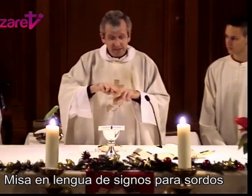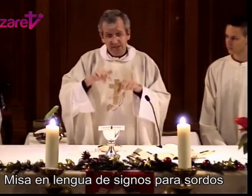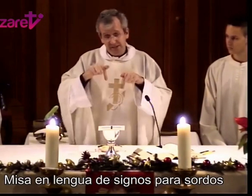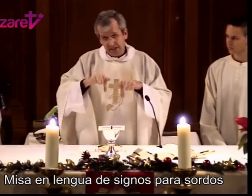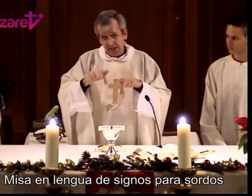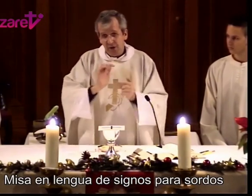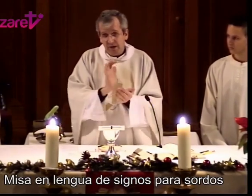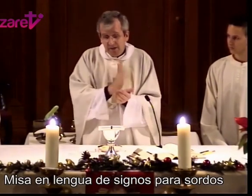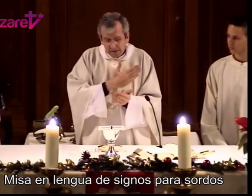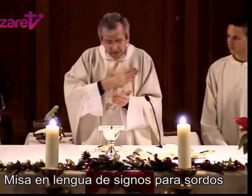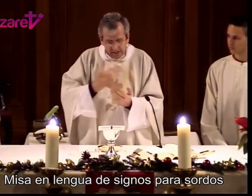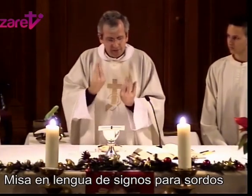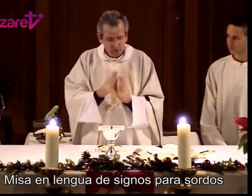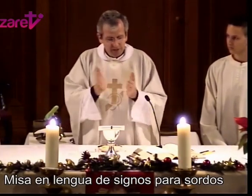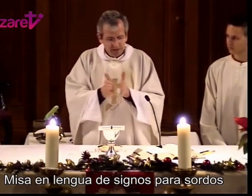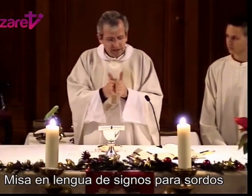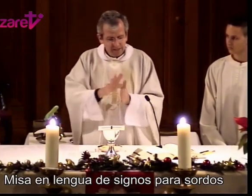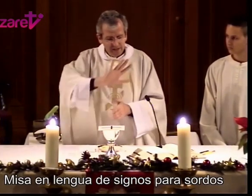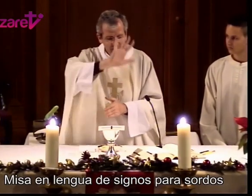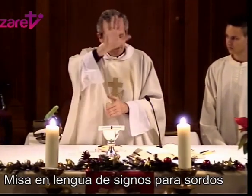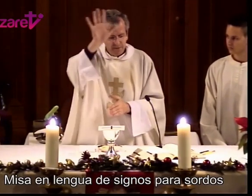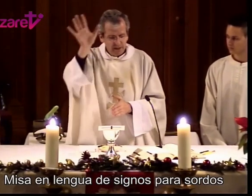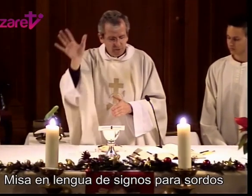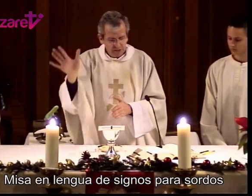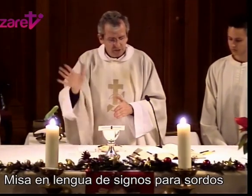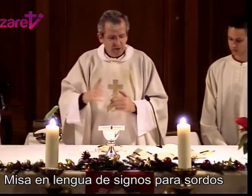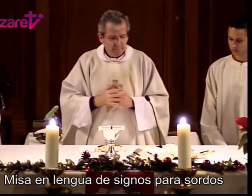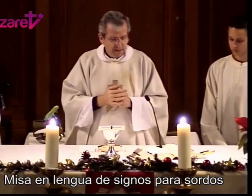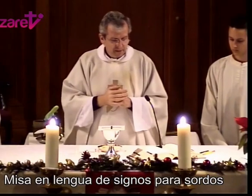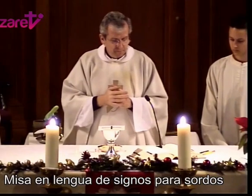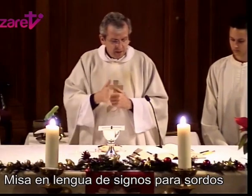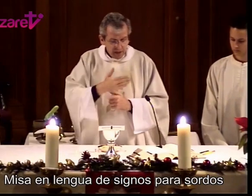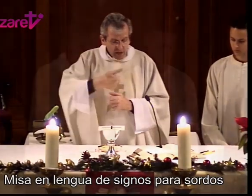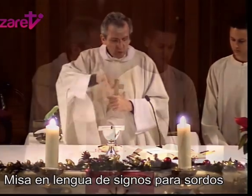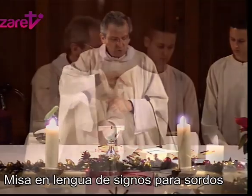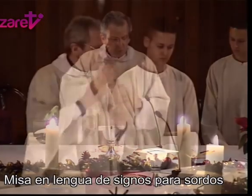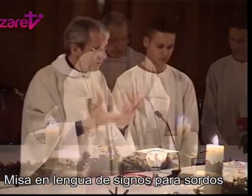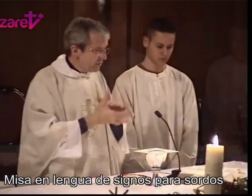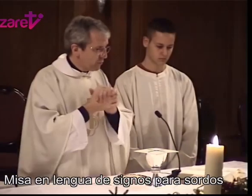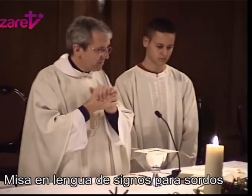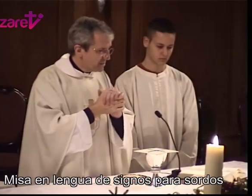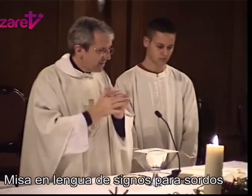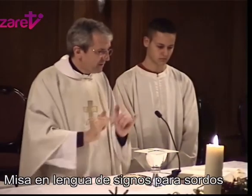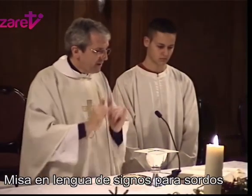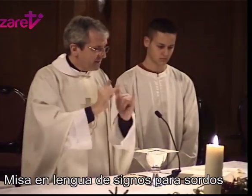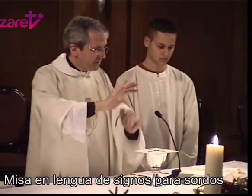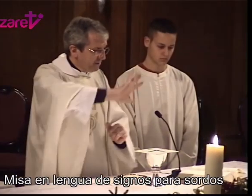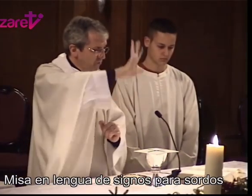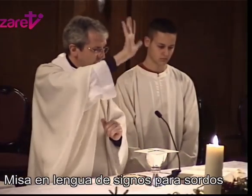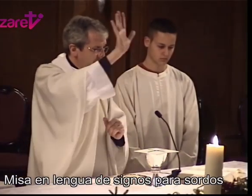fiestas y que ahora deseamos ya estén celebrándolas con el Padre. Y cuantos murieron en tu amistad, recíbelos en